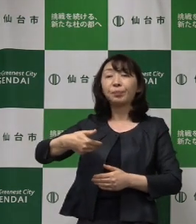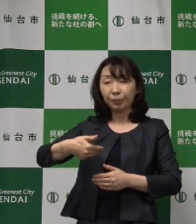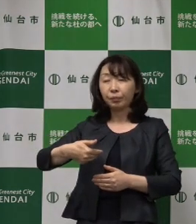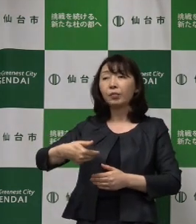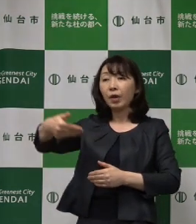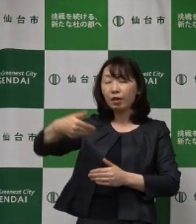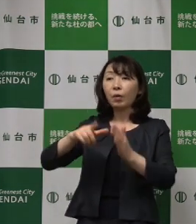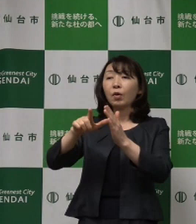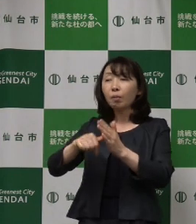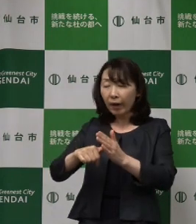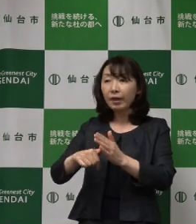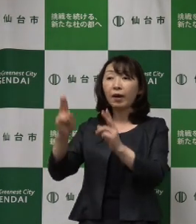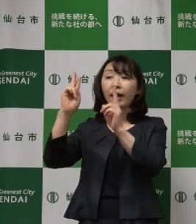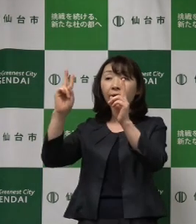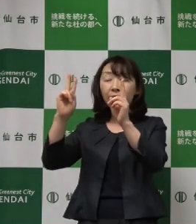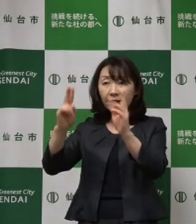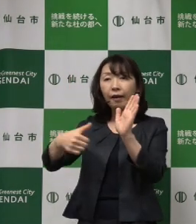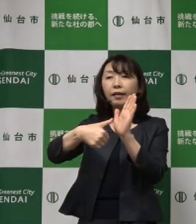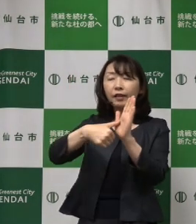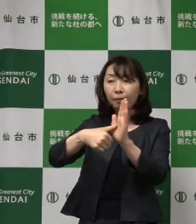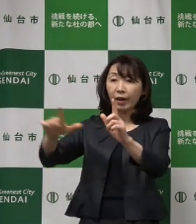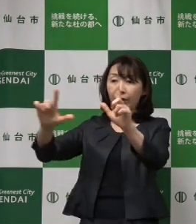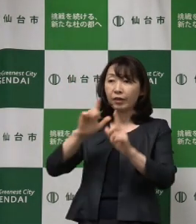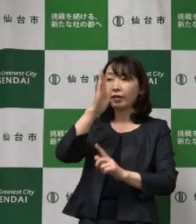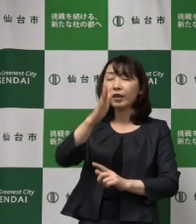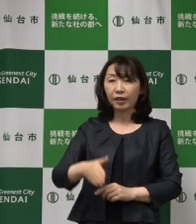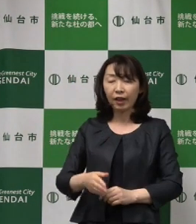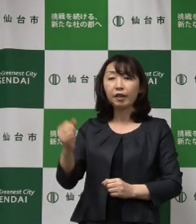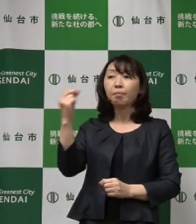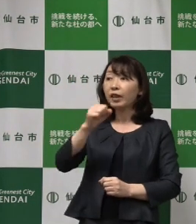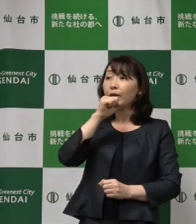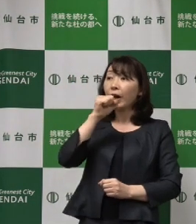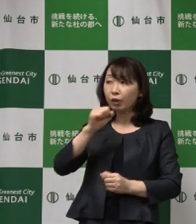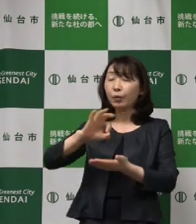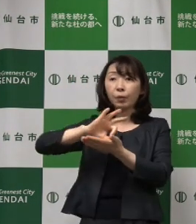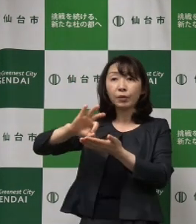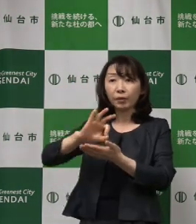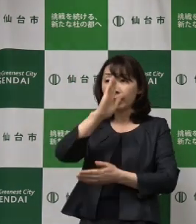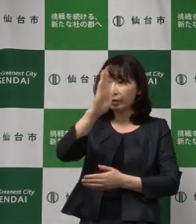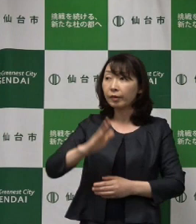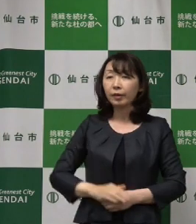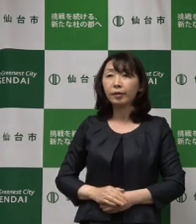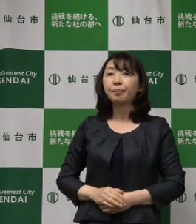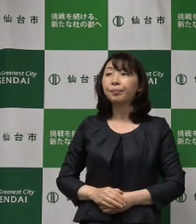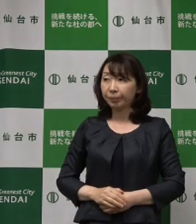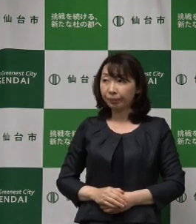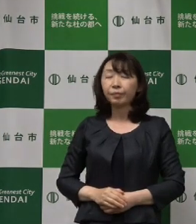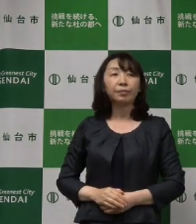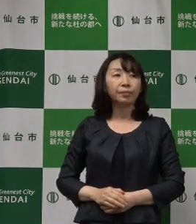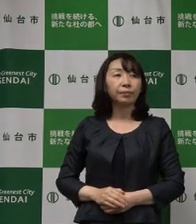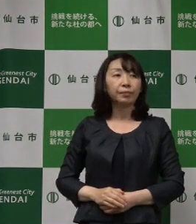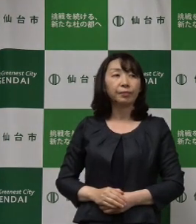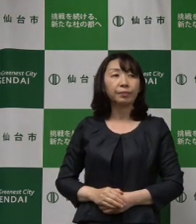名と氏名を述べていただいた上でお話しください。またマイクの使用についてもご協力をお願いいたします。いかがでしょうか。